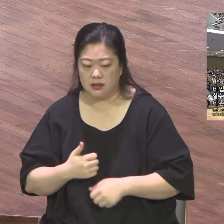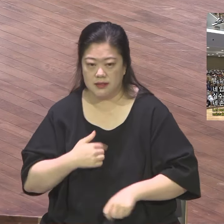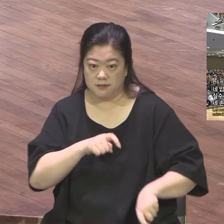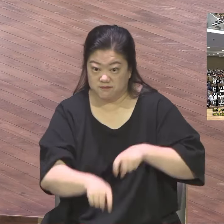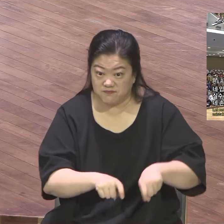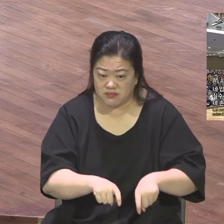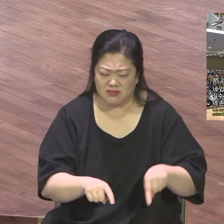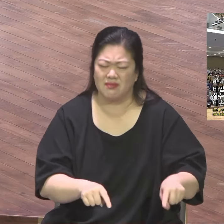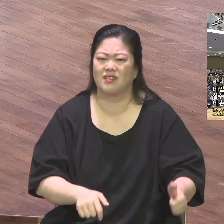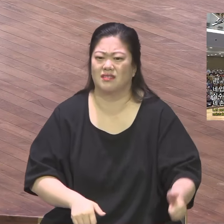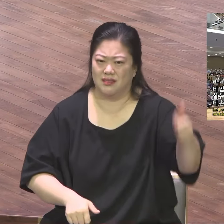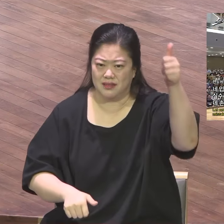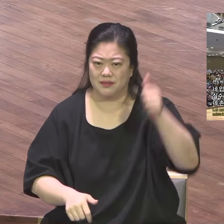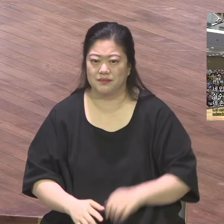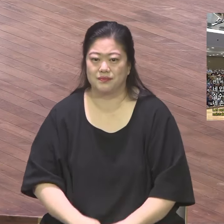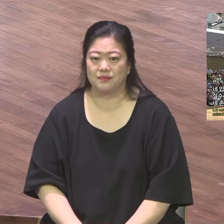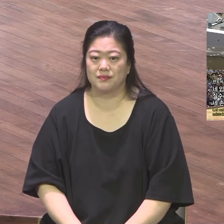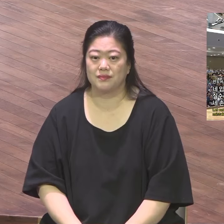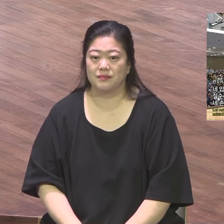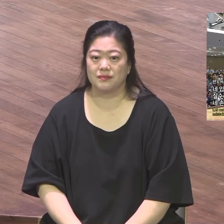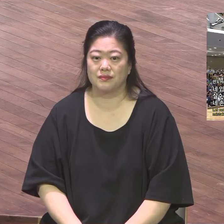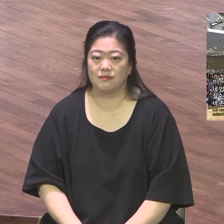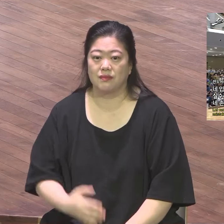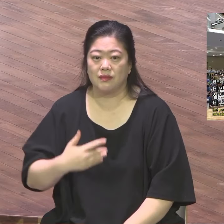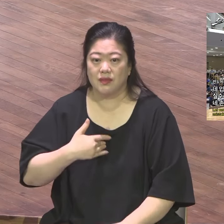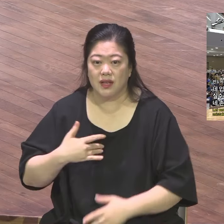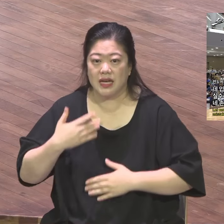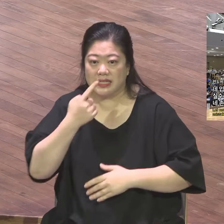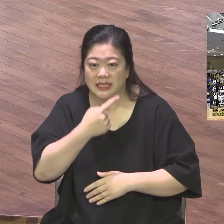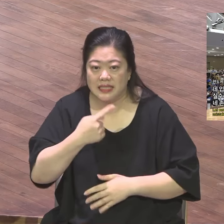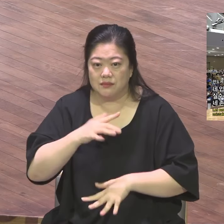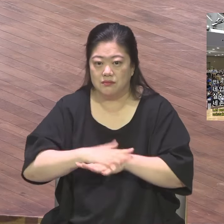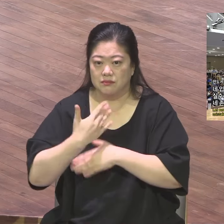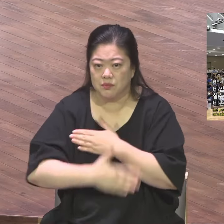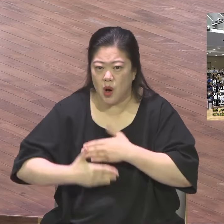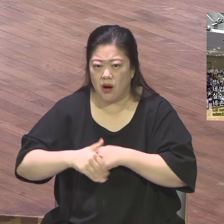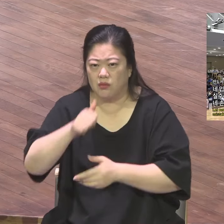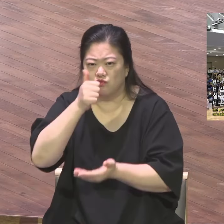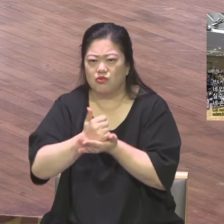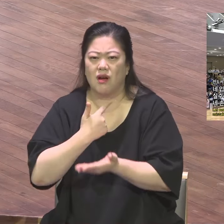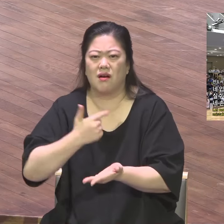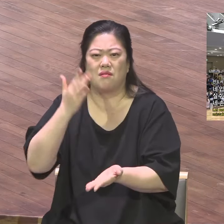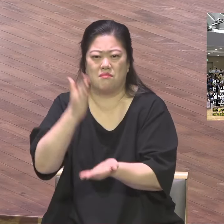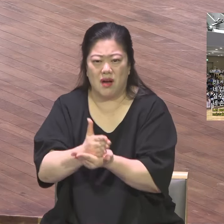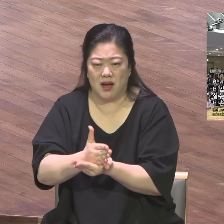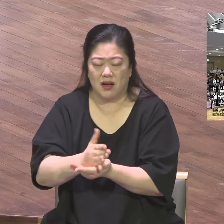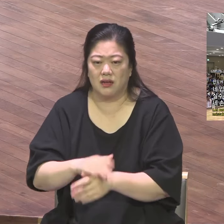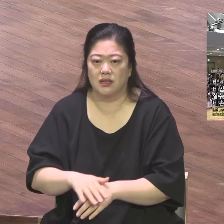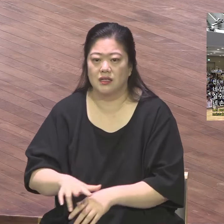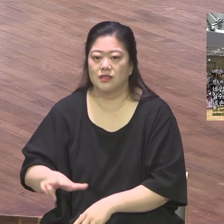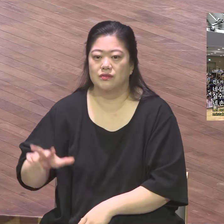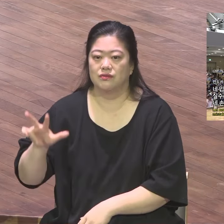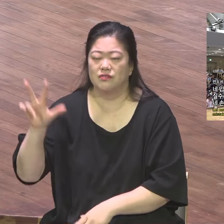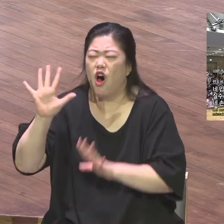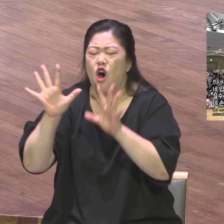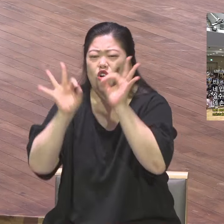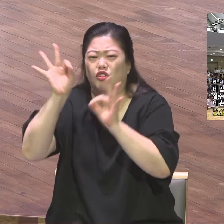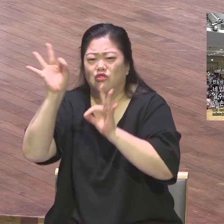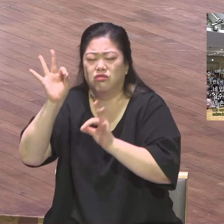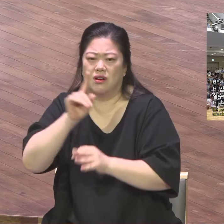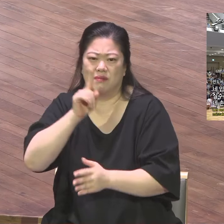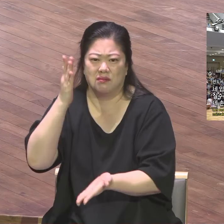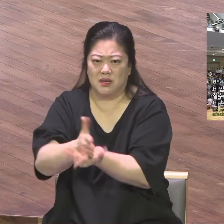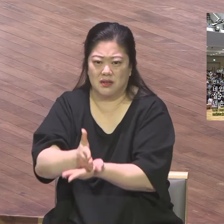내 입으로 내 육체가 범죄하지 말라. 사자 앞에서 내가 서원한 것이 실수라고 말하지 말라.